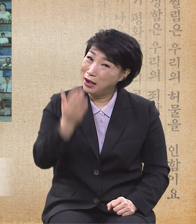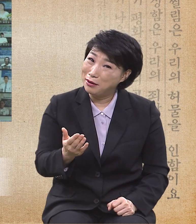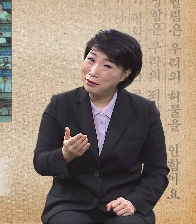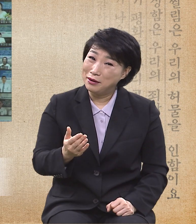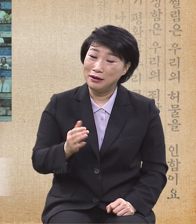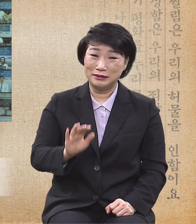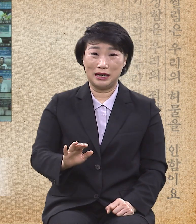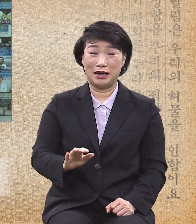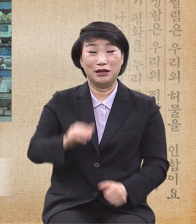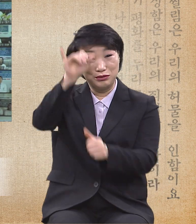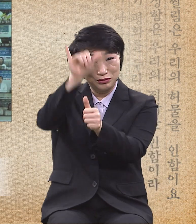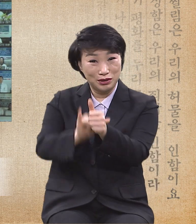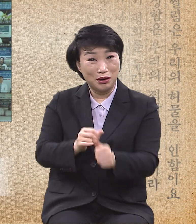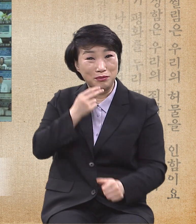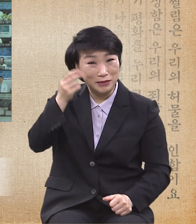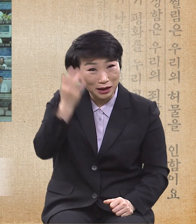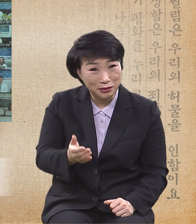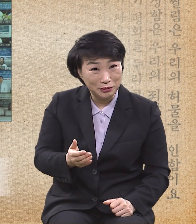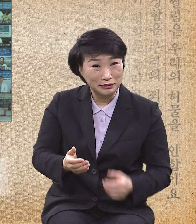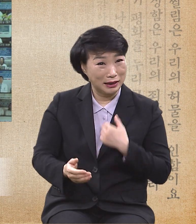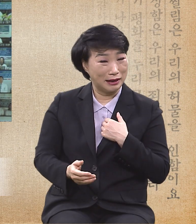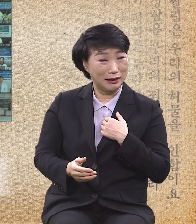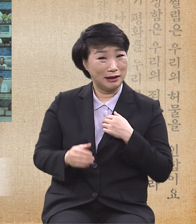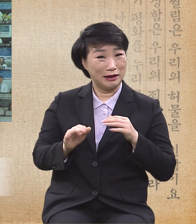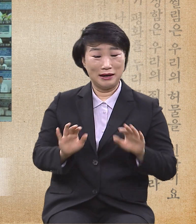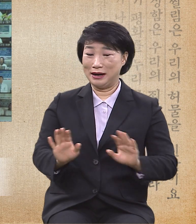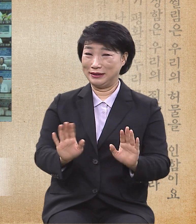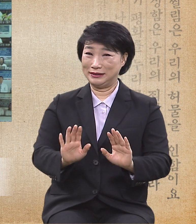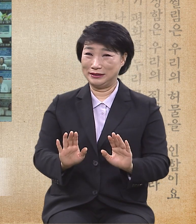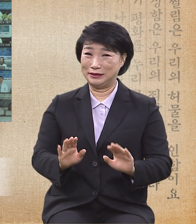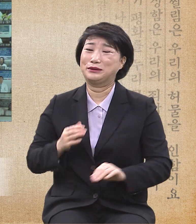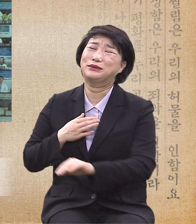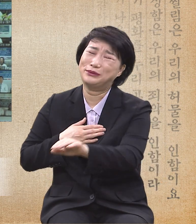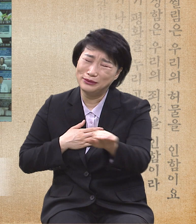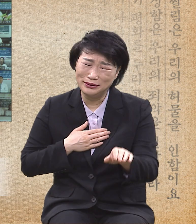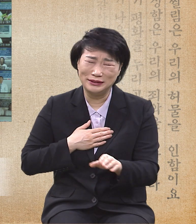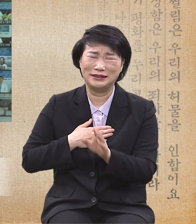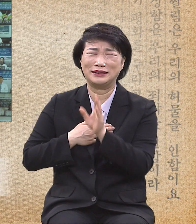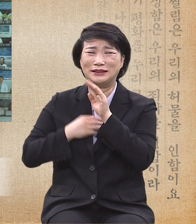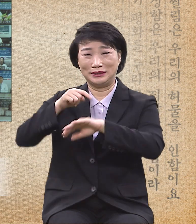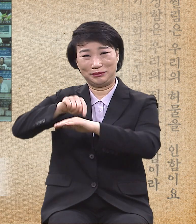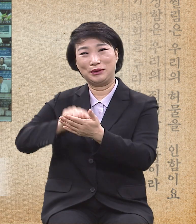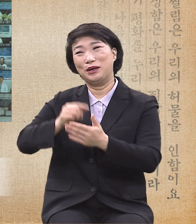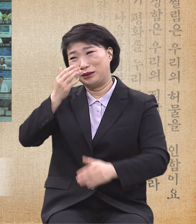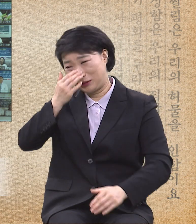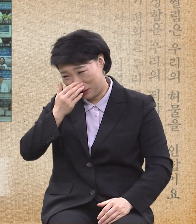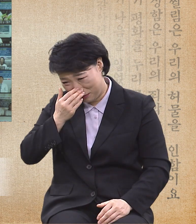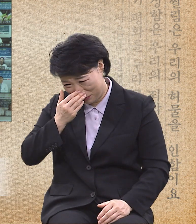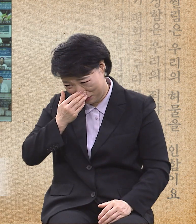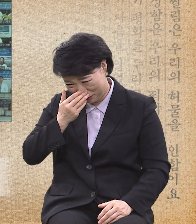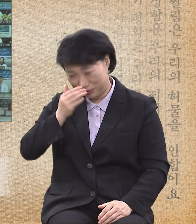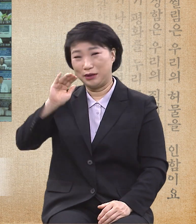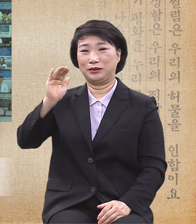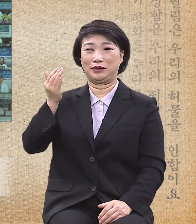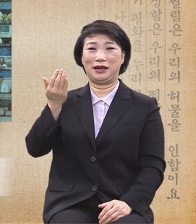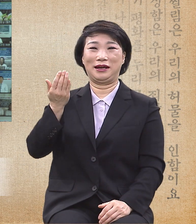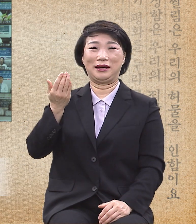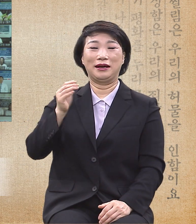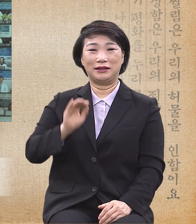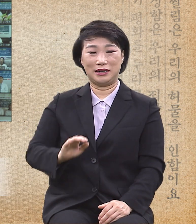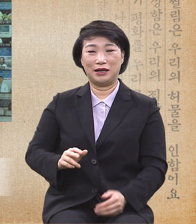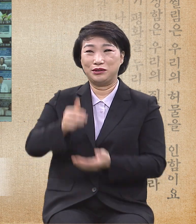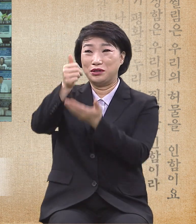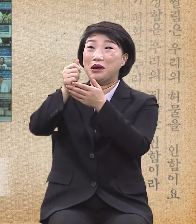되며 충성이 아니 되며 우리는 진실로 겸손하지 않을 수가 어디 있으며